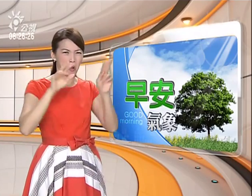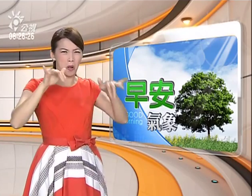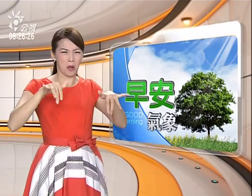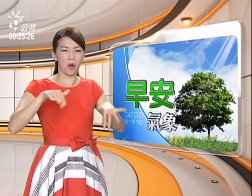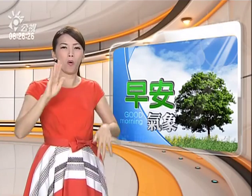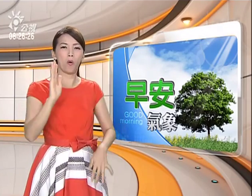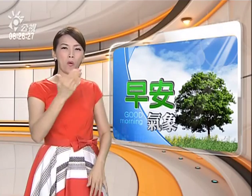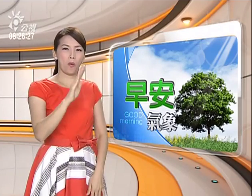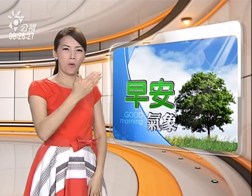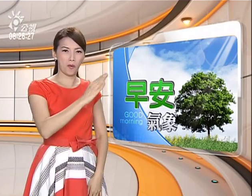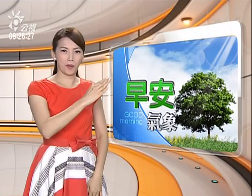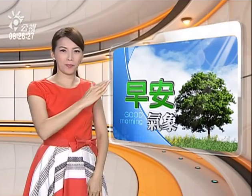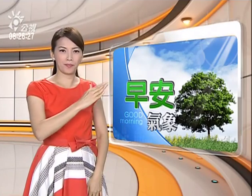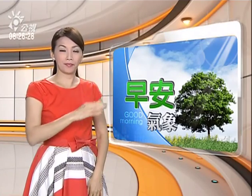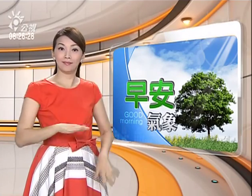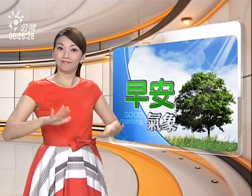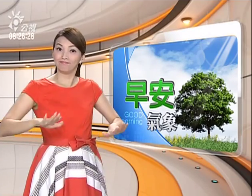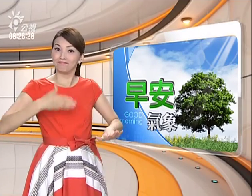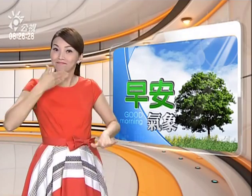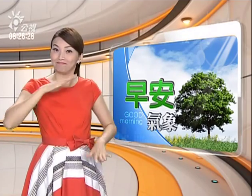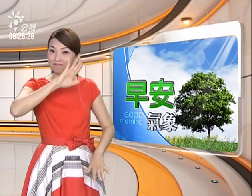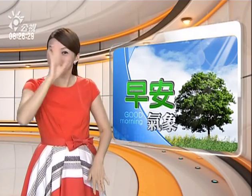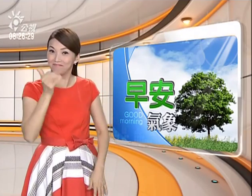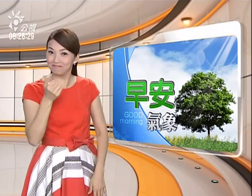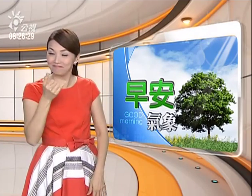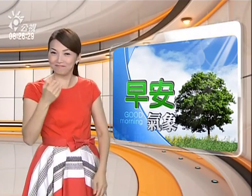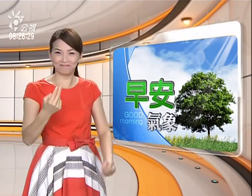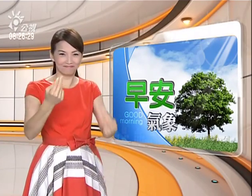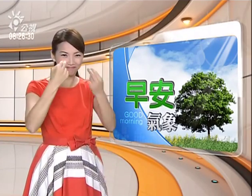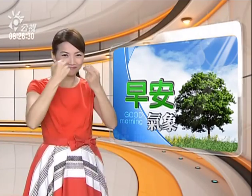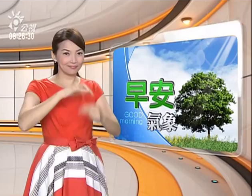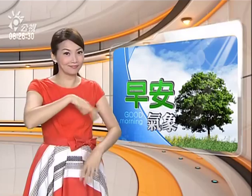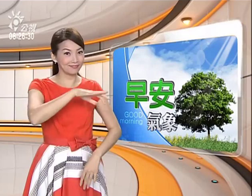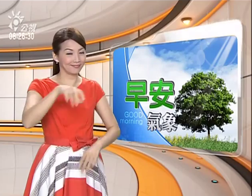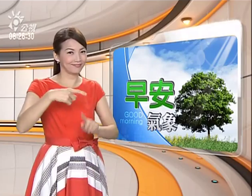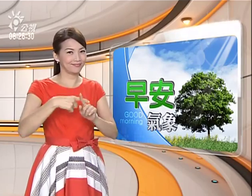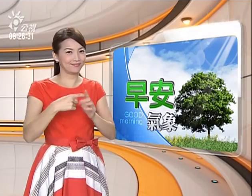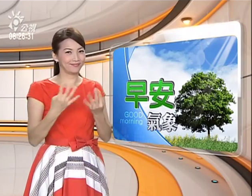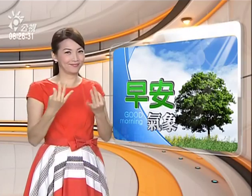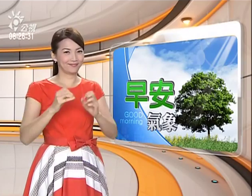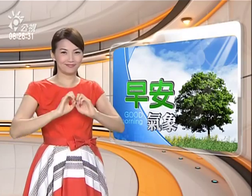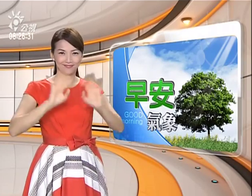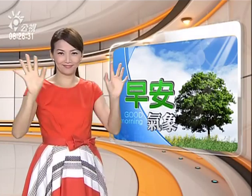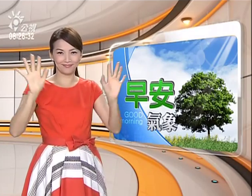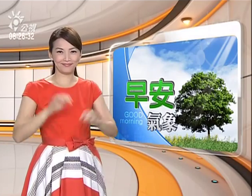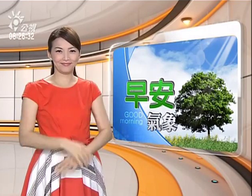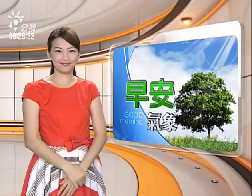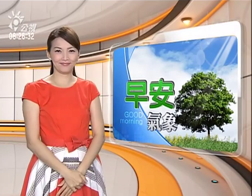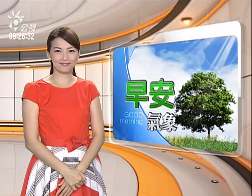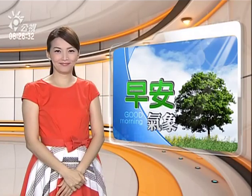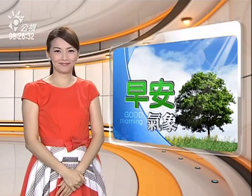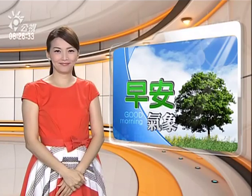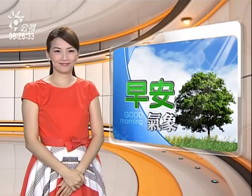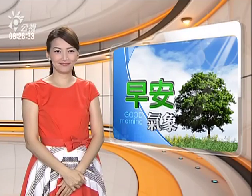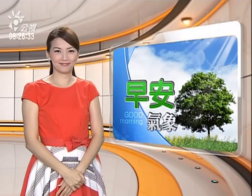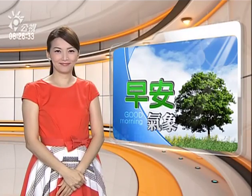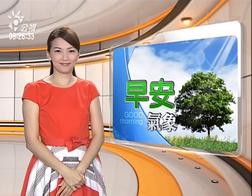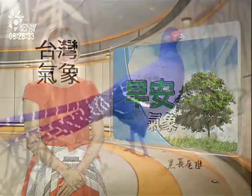各地都会有午后雷阵雨的机会。而至于气温方面，我们来看看各地的详细资料。